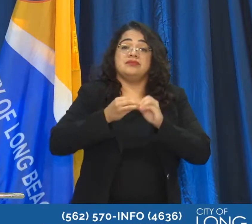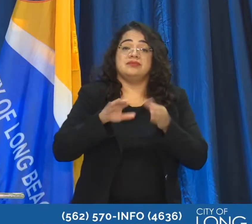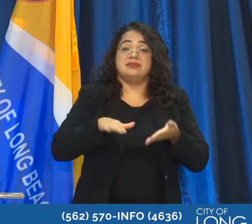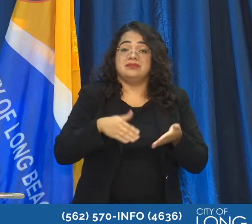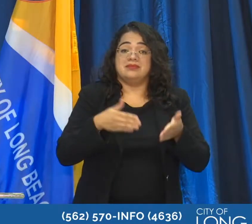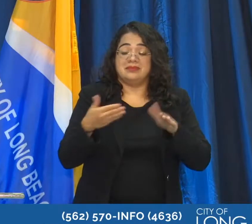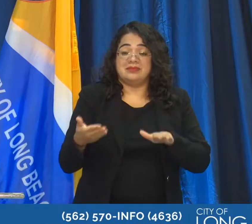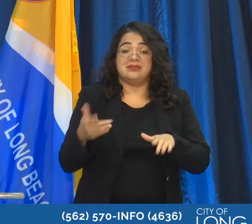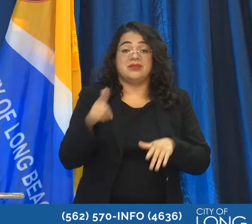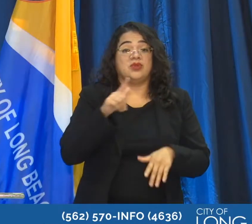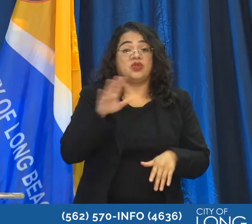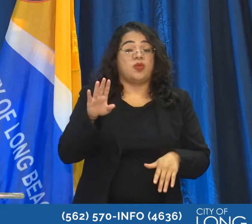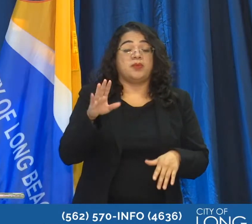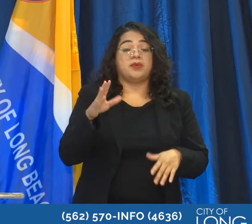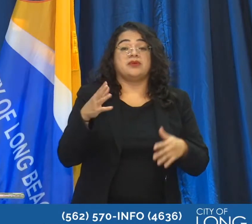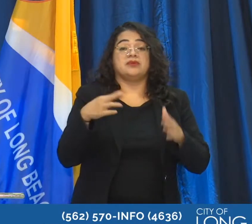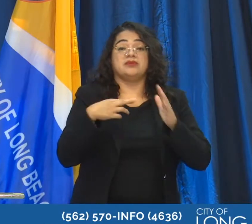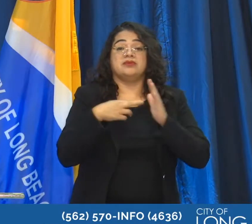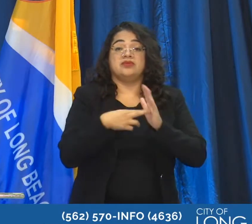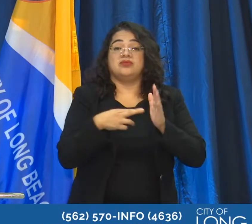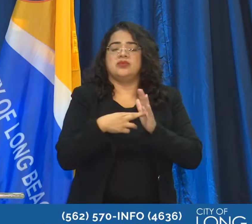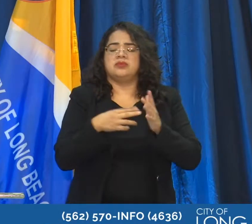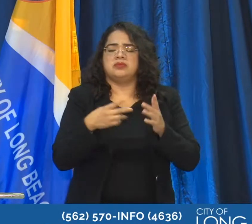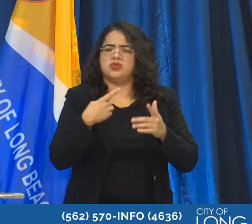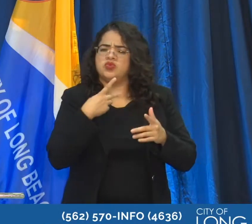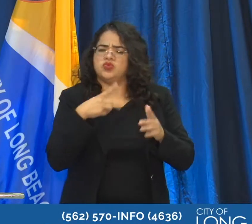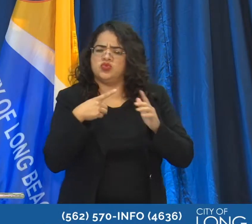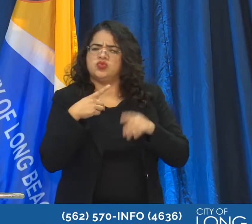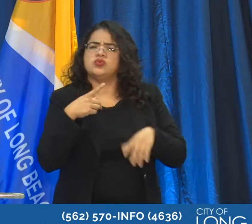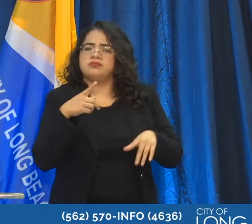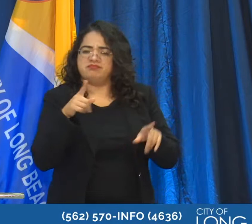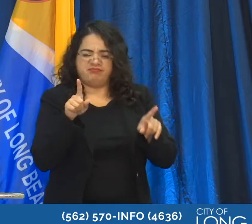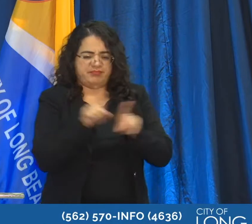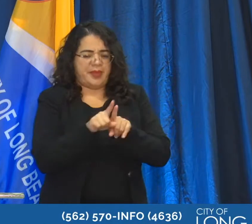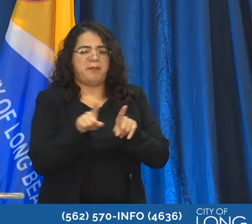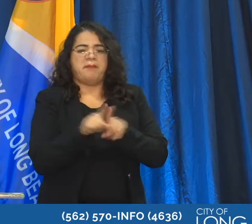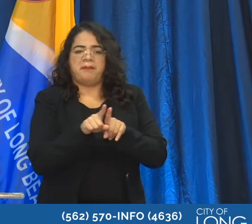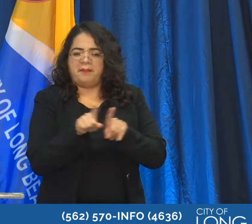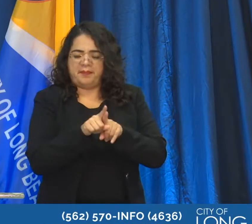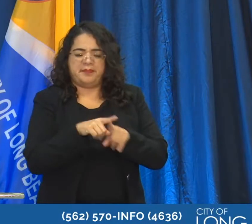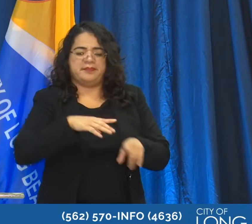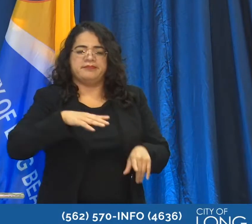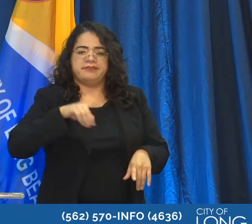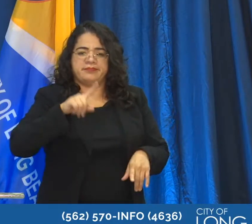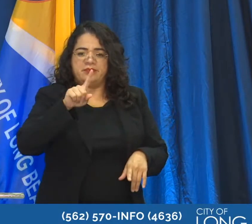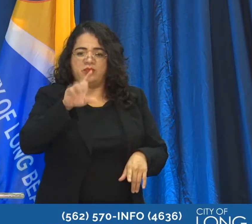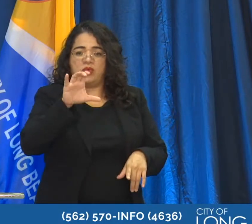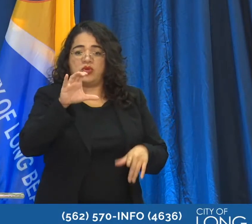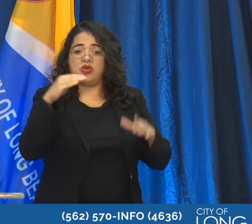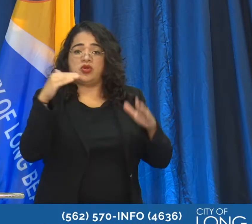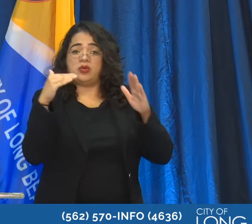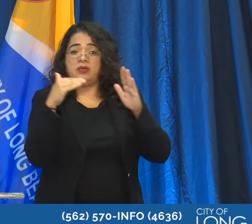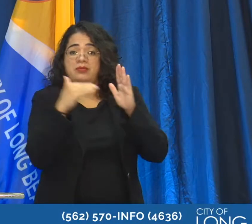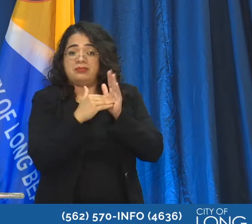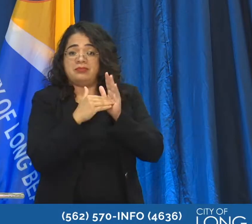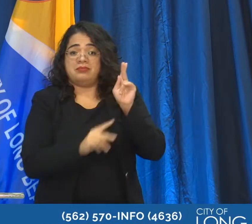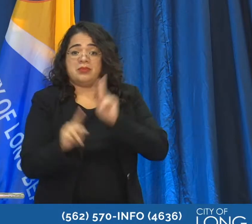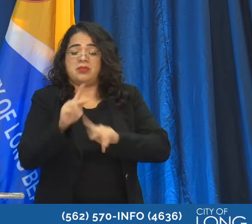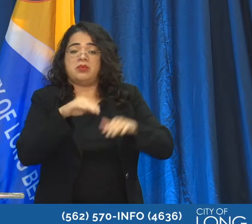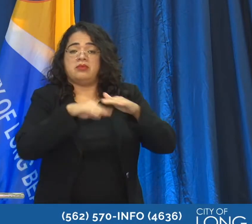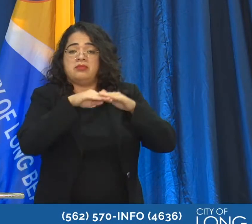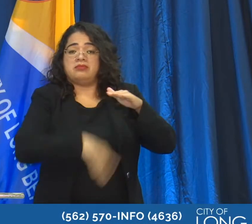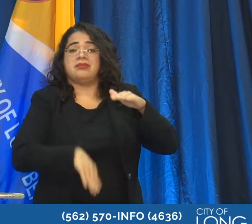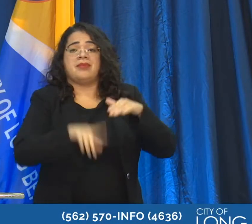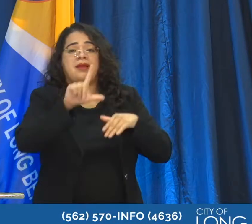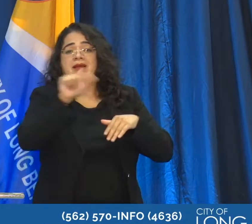100,000 personas. Long Beach está representada y nuestras muertes del coronavirus por 100,000 personas está debajo de la tasa del condado de